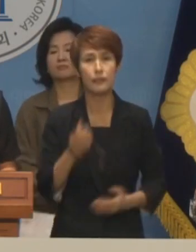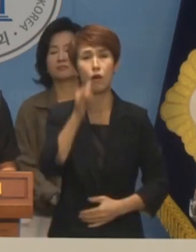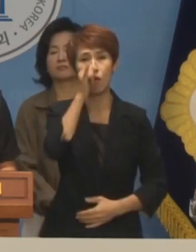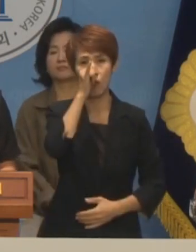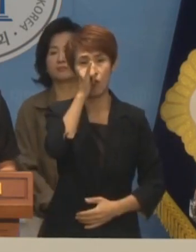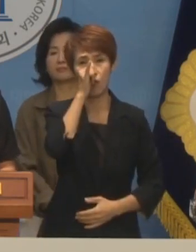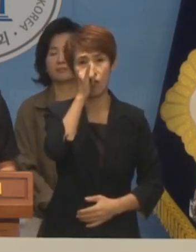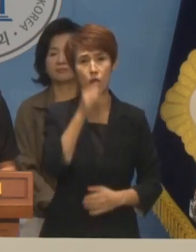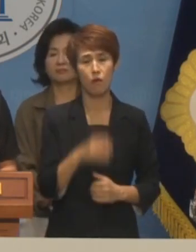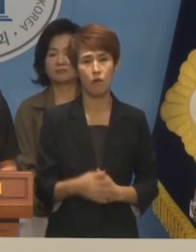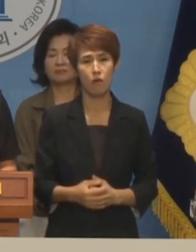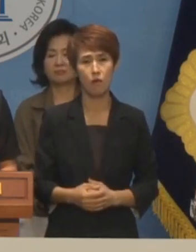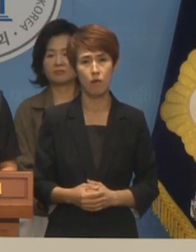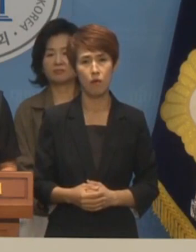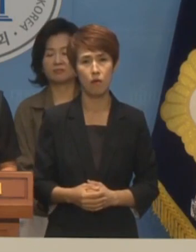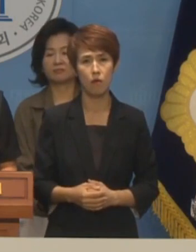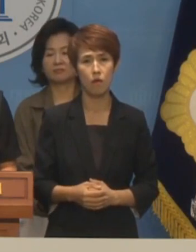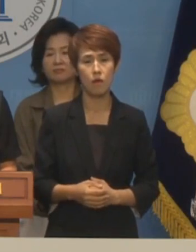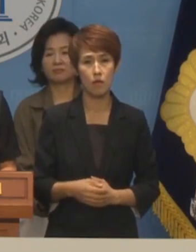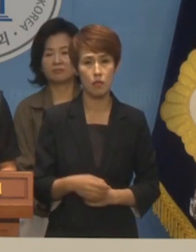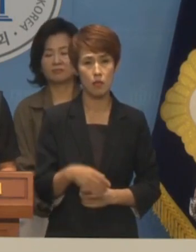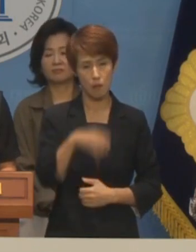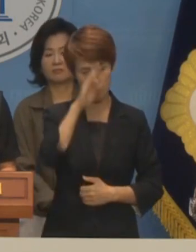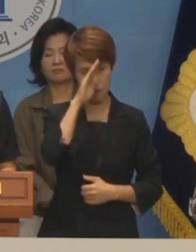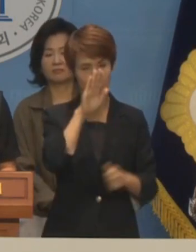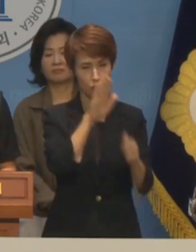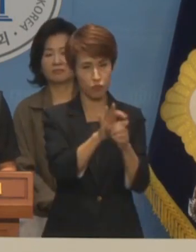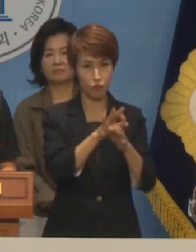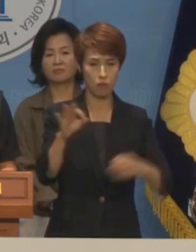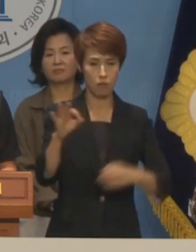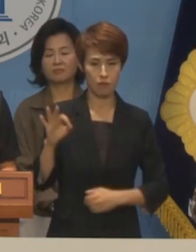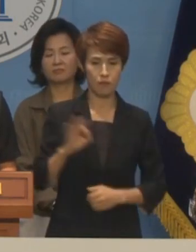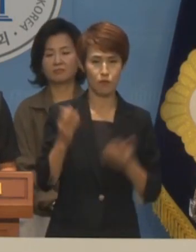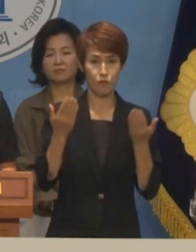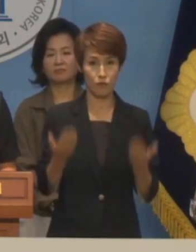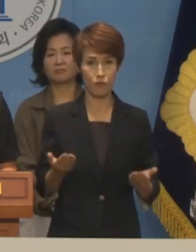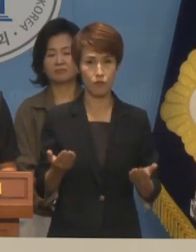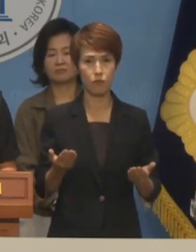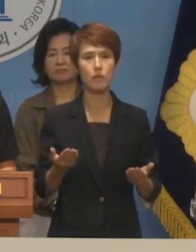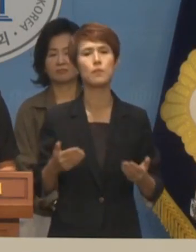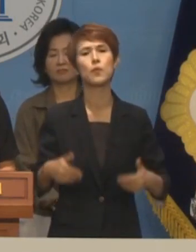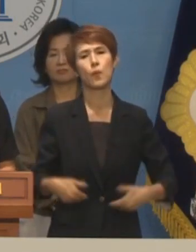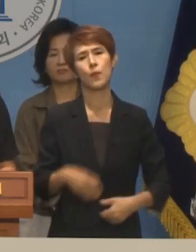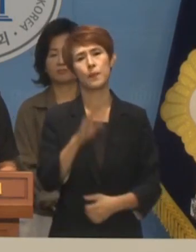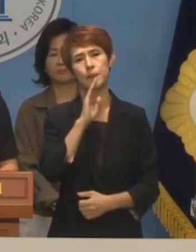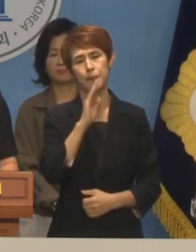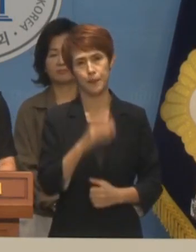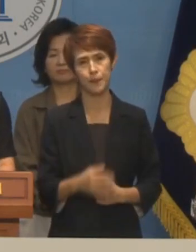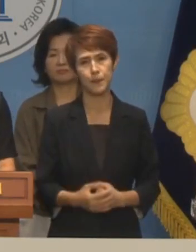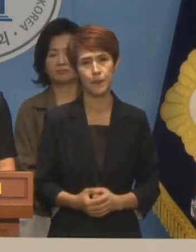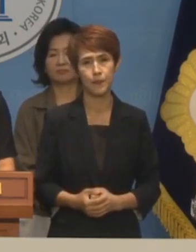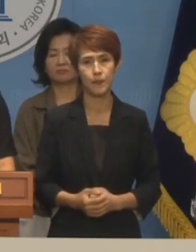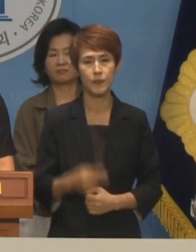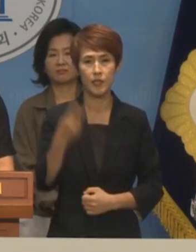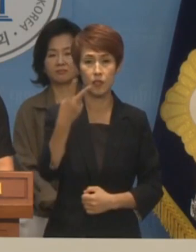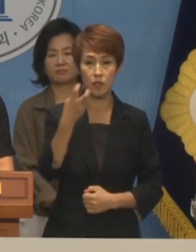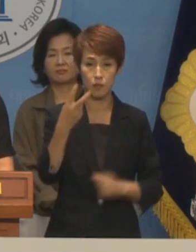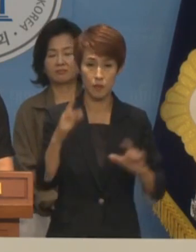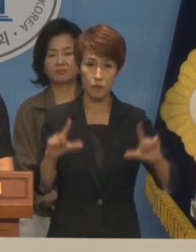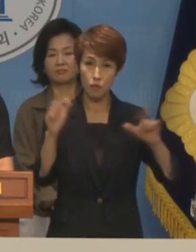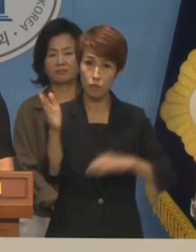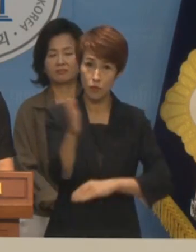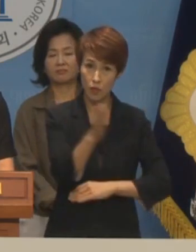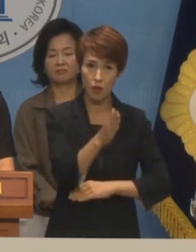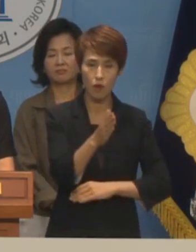노동자들이 있었습니다. 상병수당과 유급병가가 필요하다는 공감대가 생겼습니다.